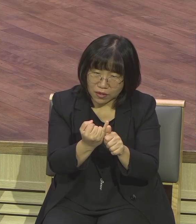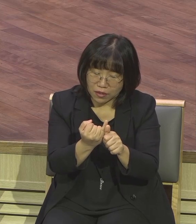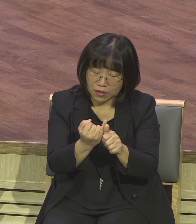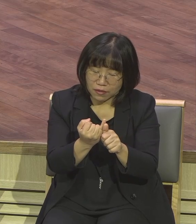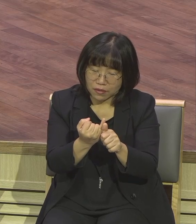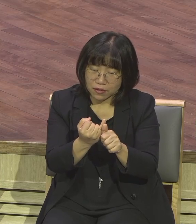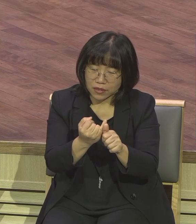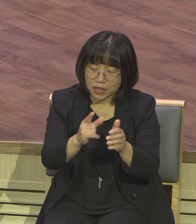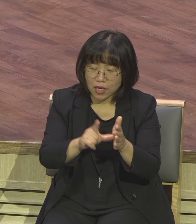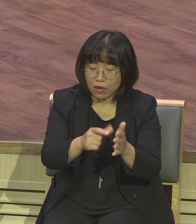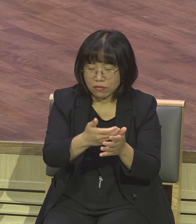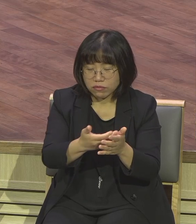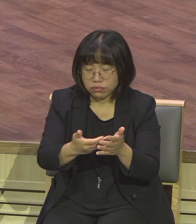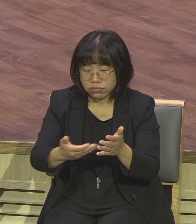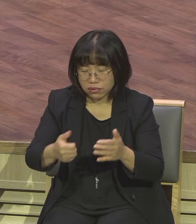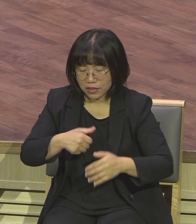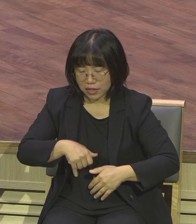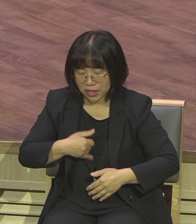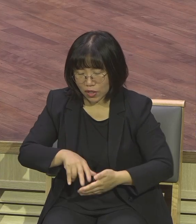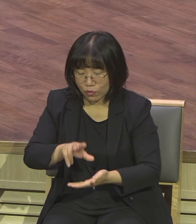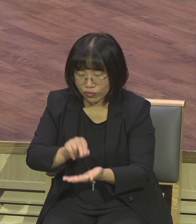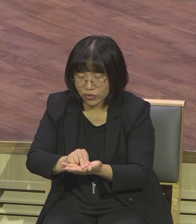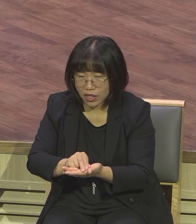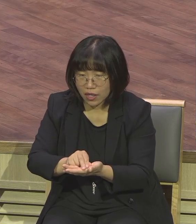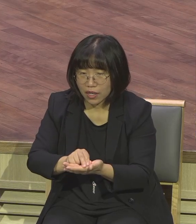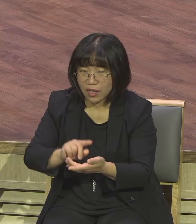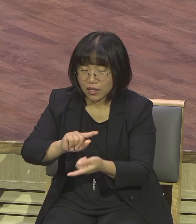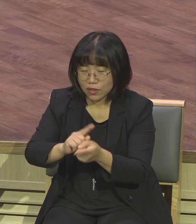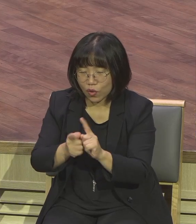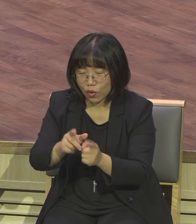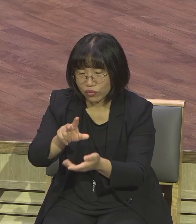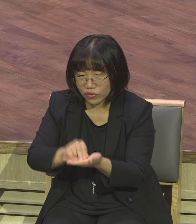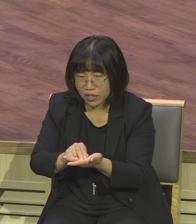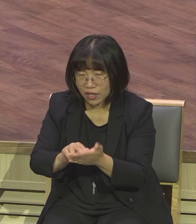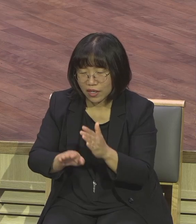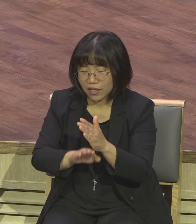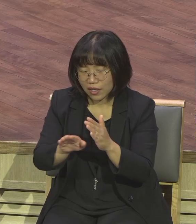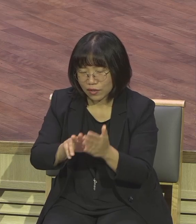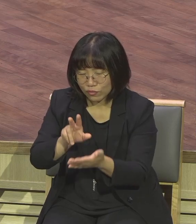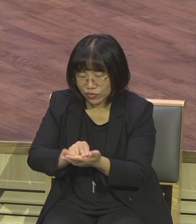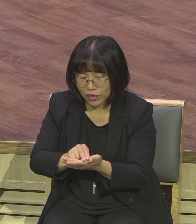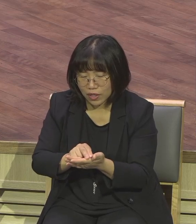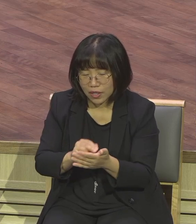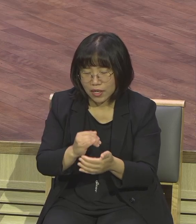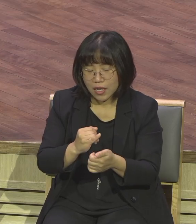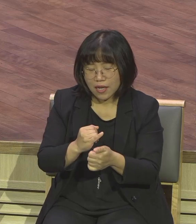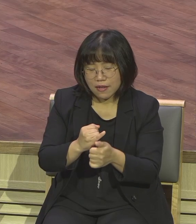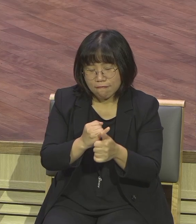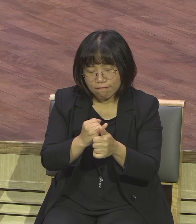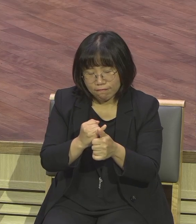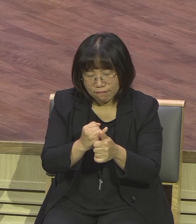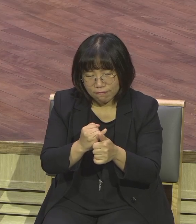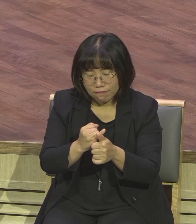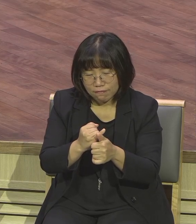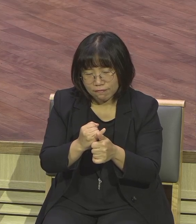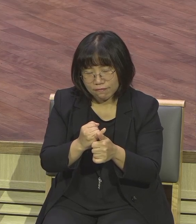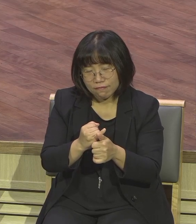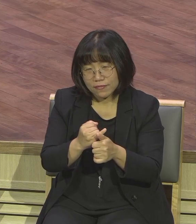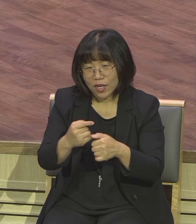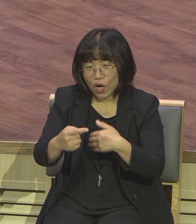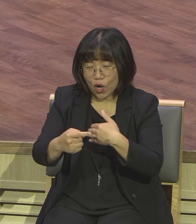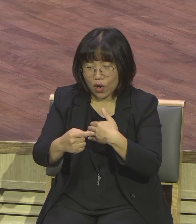문제도 생기고 그래가지고 막 어려움을 당하죠. 인꼬부부가 한참 이게 막 힘들게 지나면 막